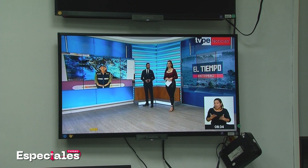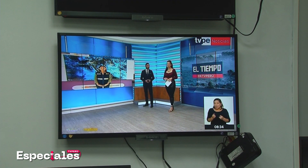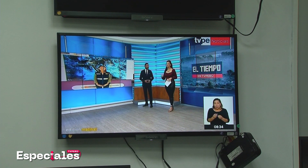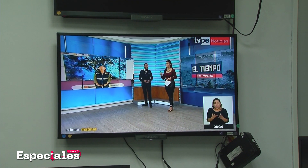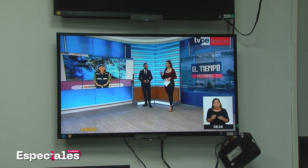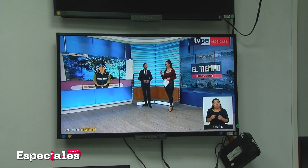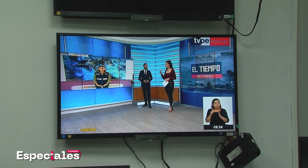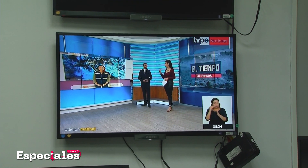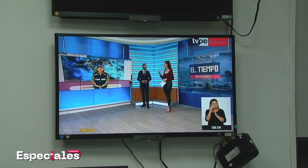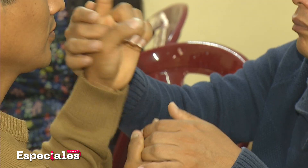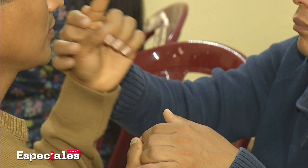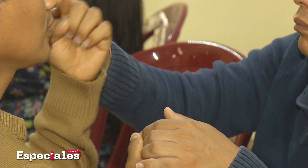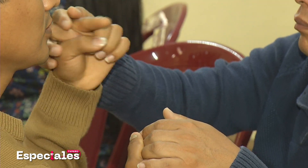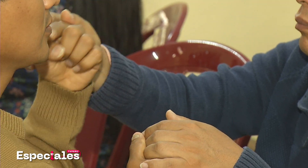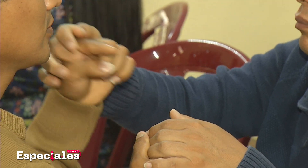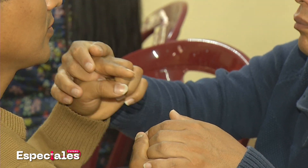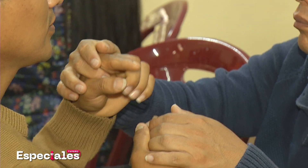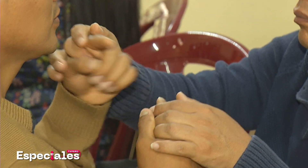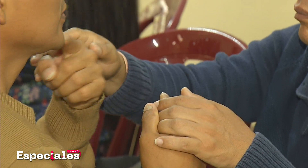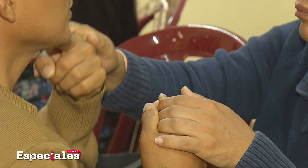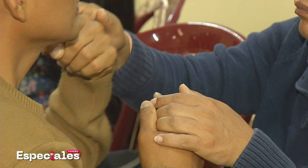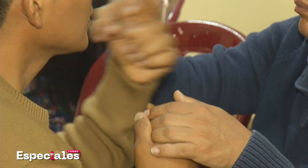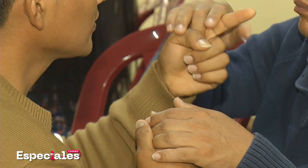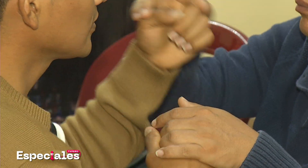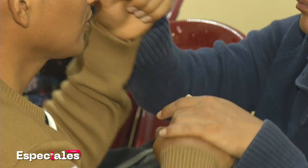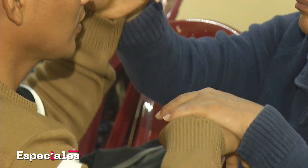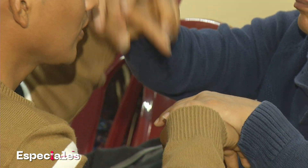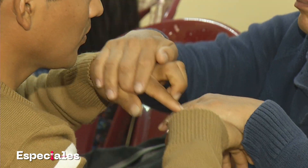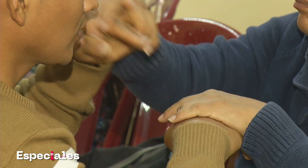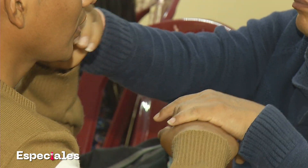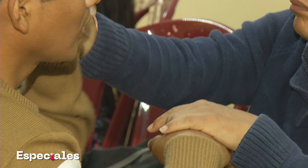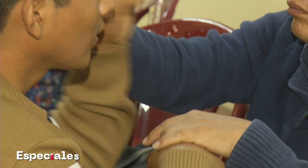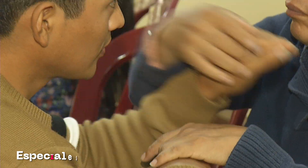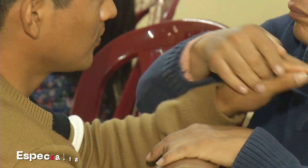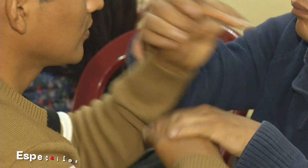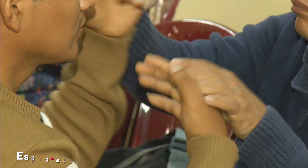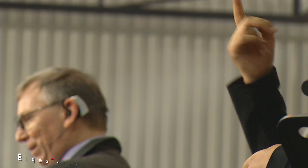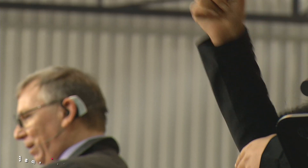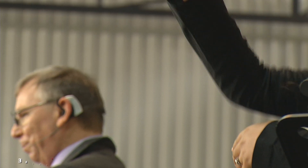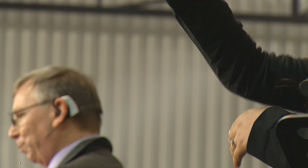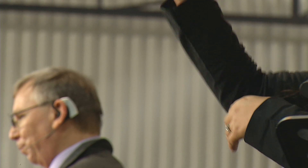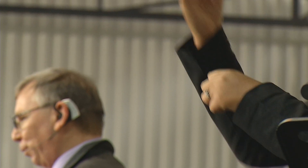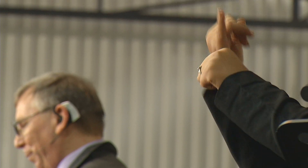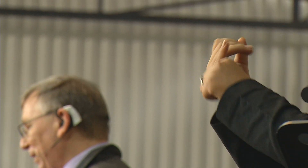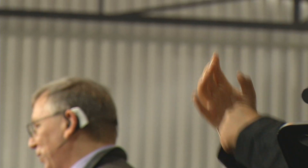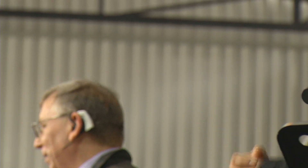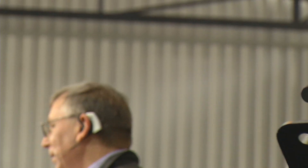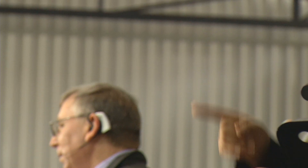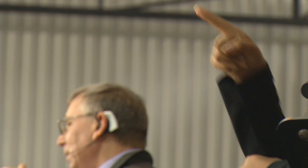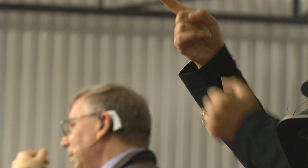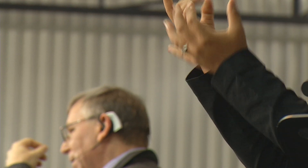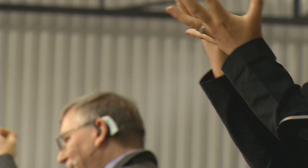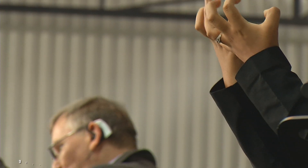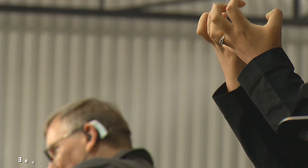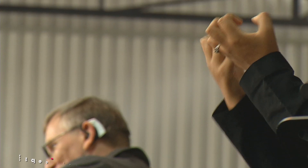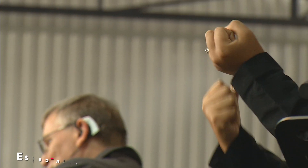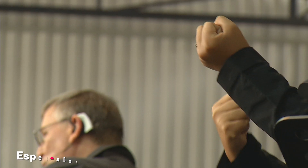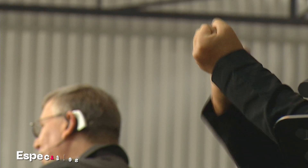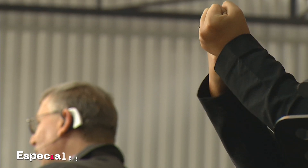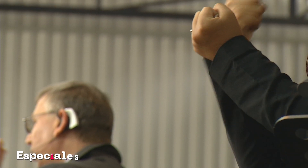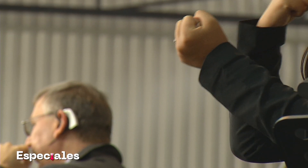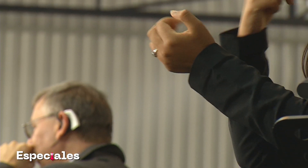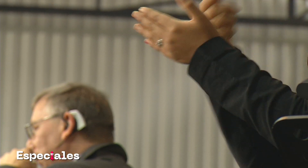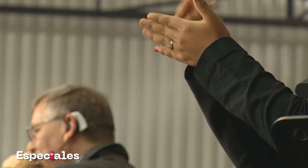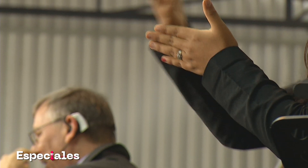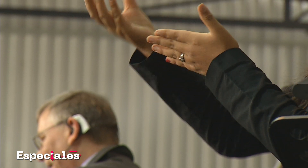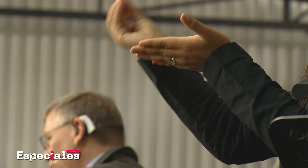señas. Son los encargados de comunicar todo lo que se transmite en televisión a las personas sordas o con